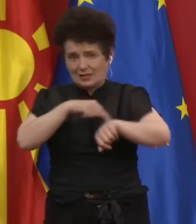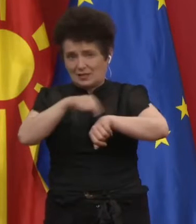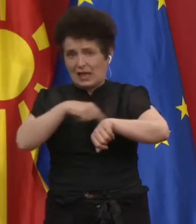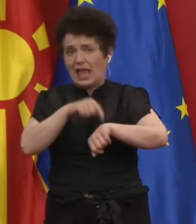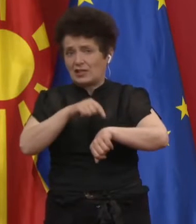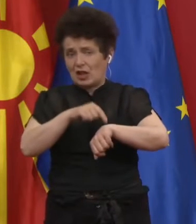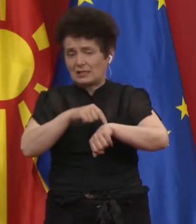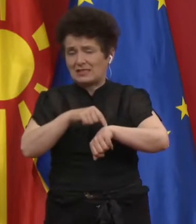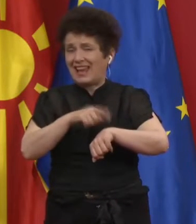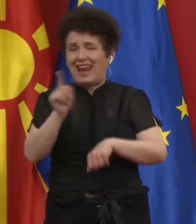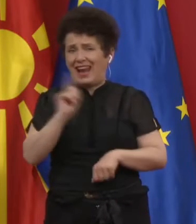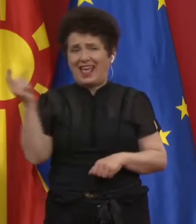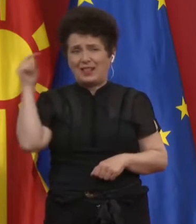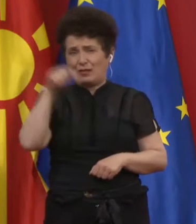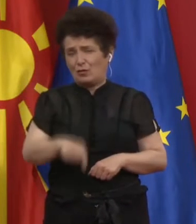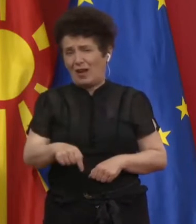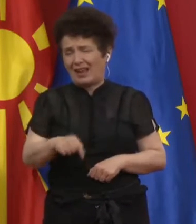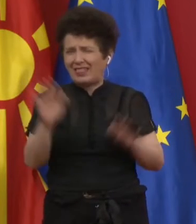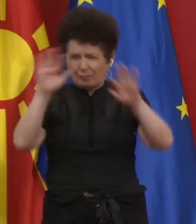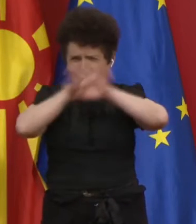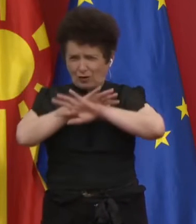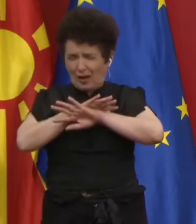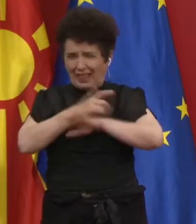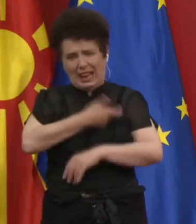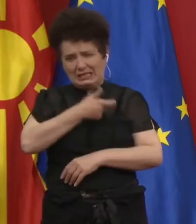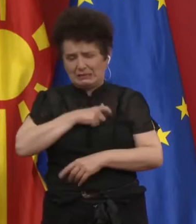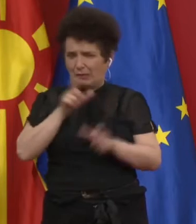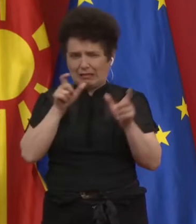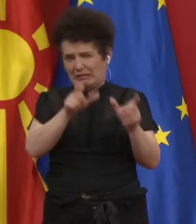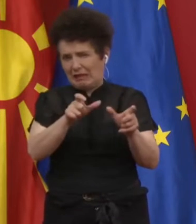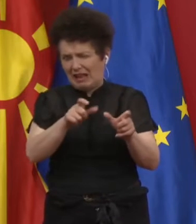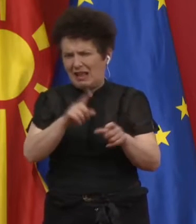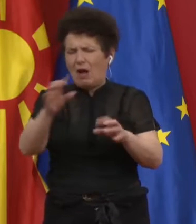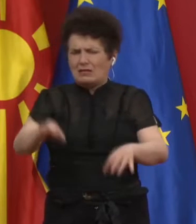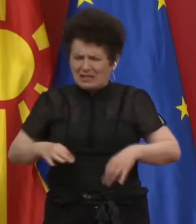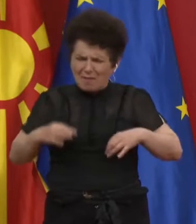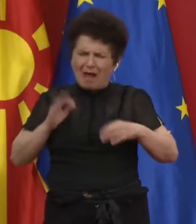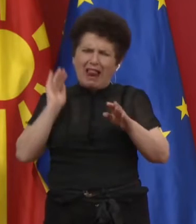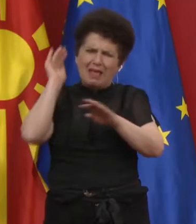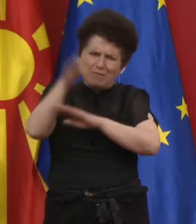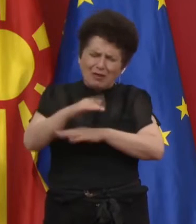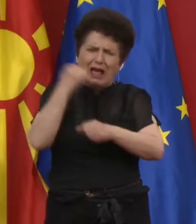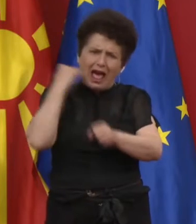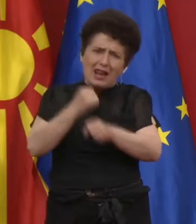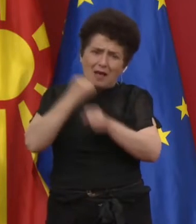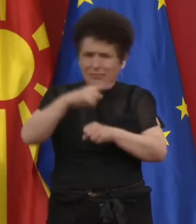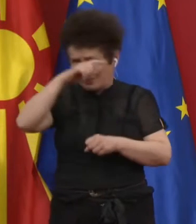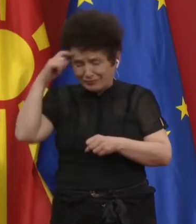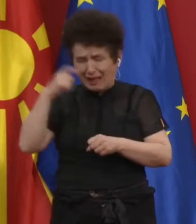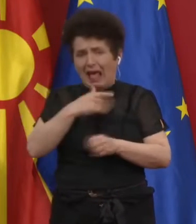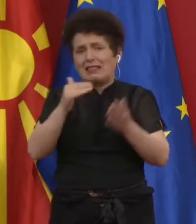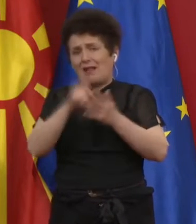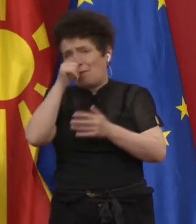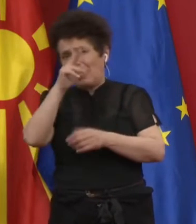часови, да не доаѓа да и во ноќните часови инспекторите кои што се по цели денови на работа, да бидат повикувани